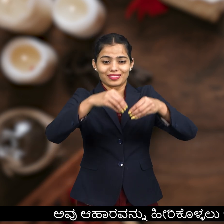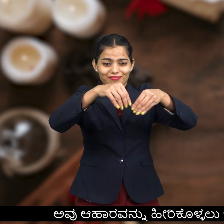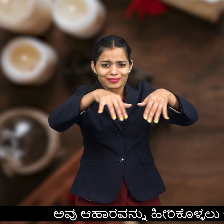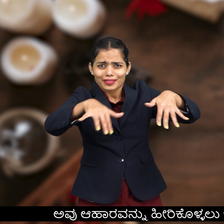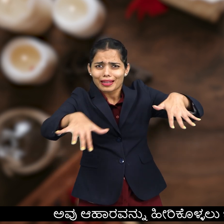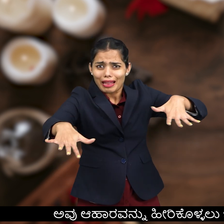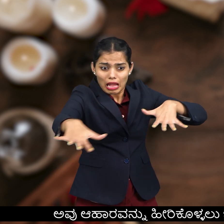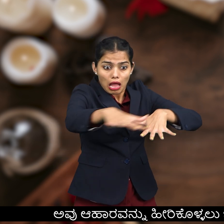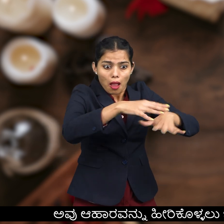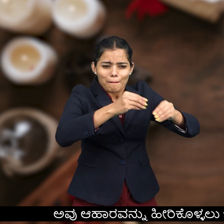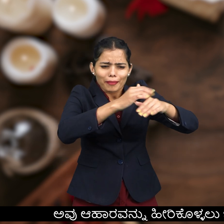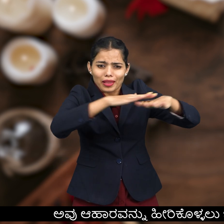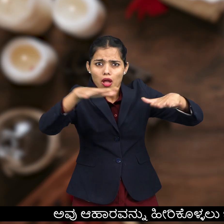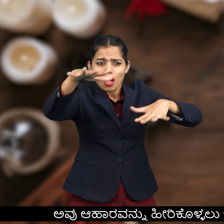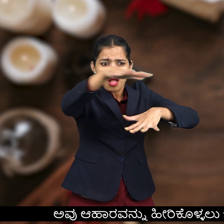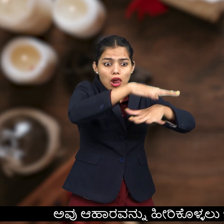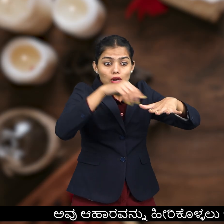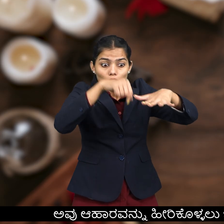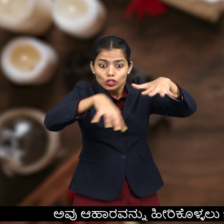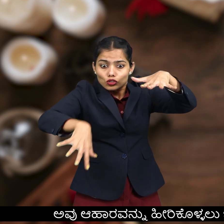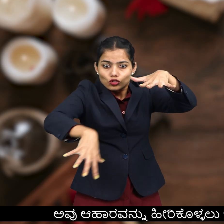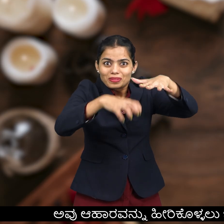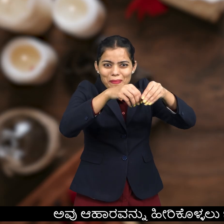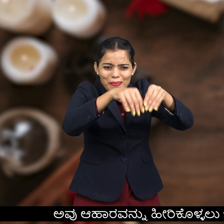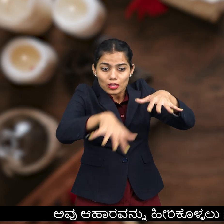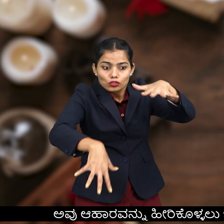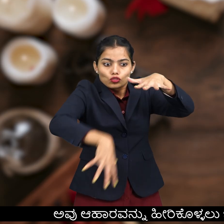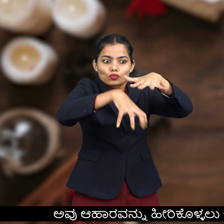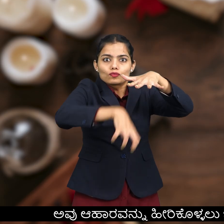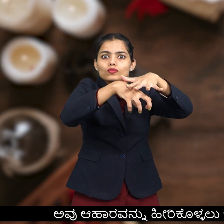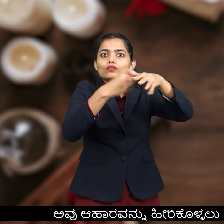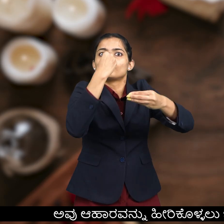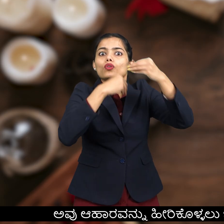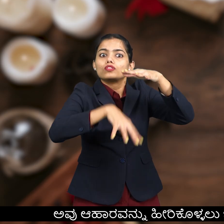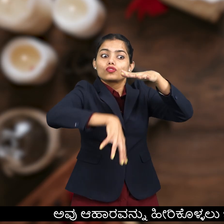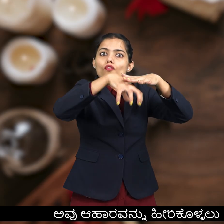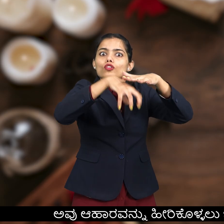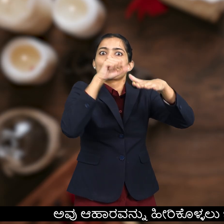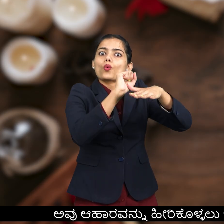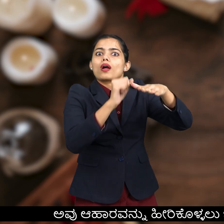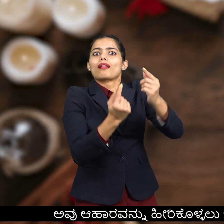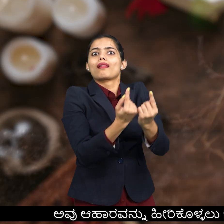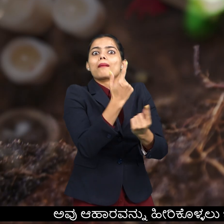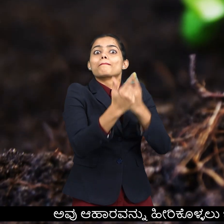ಅವು ಆಹಾರವನ್ನು ಹೀರಿಕೊಳ್ಳಲು ಬೇರಿನಂತಹ ನಾರುಗಳನ್ನು ಹೊಂದಿವೆ.